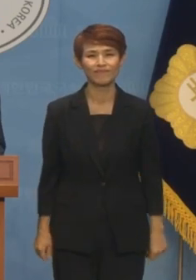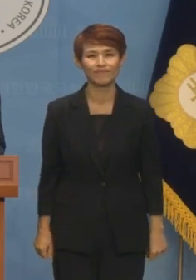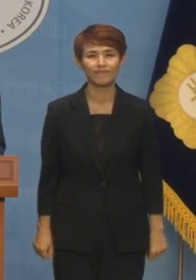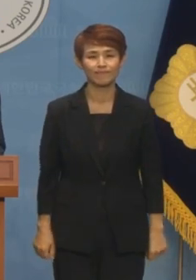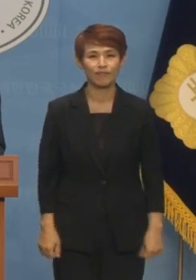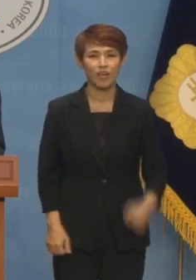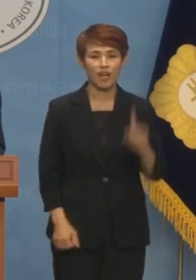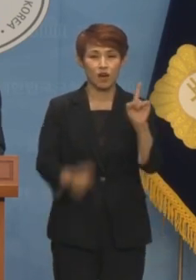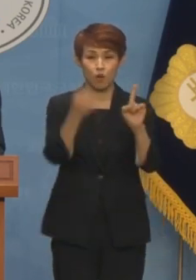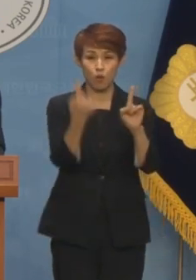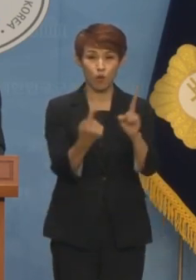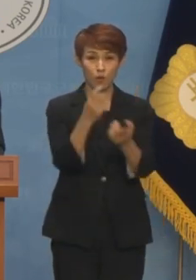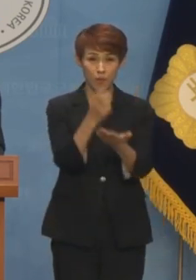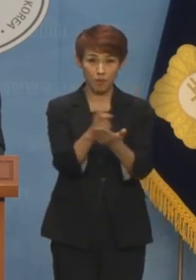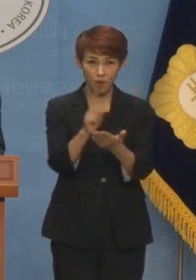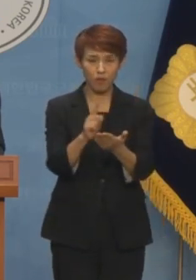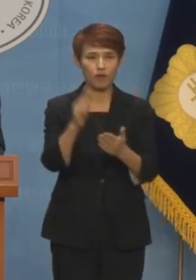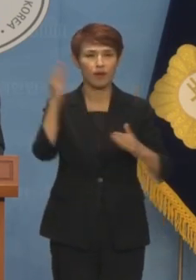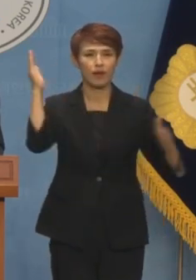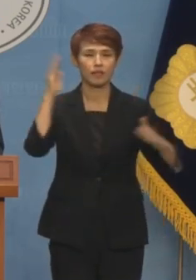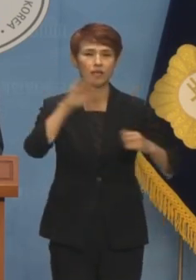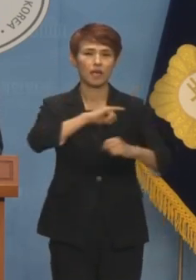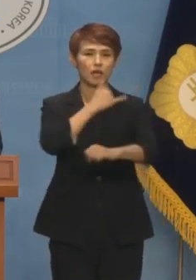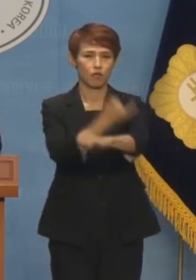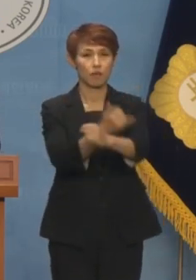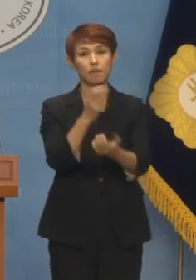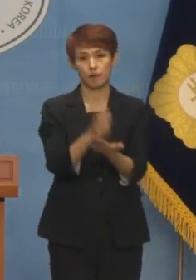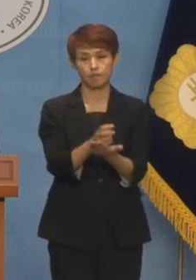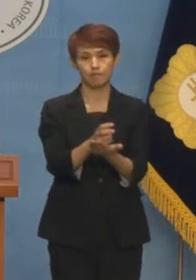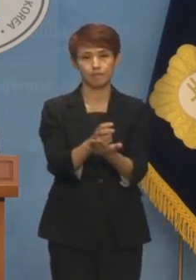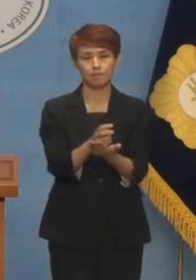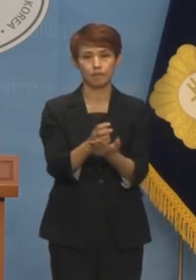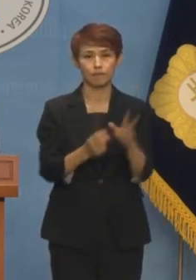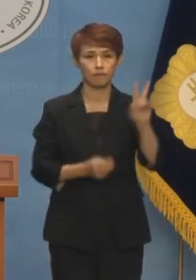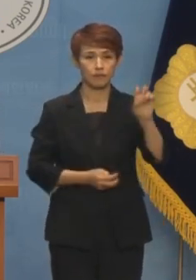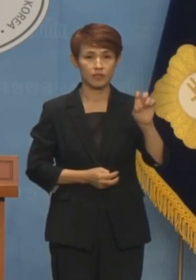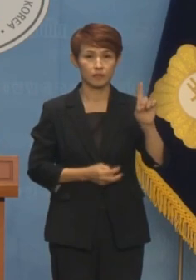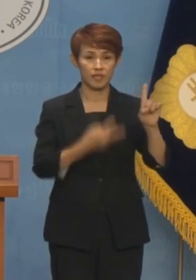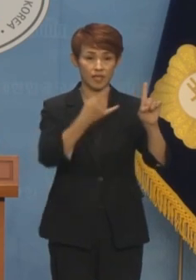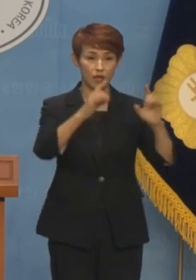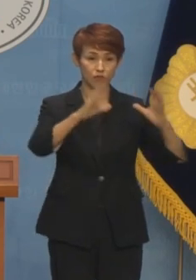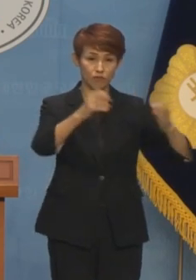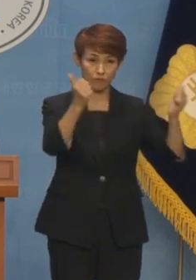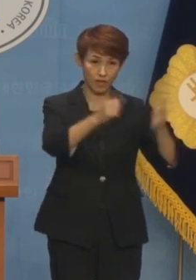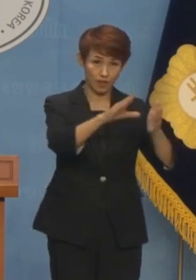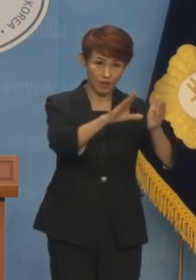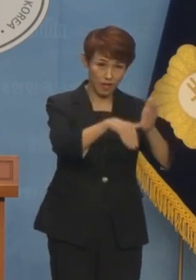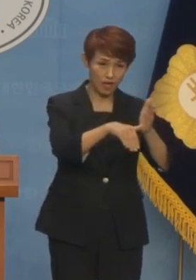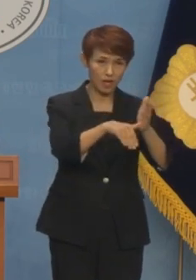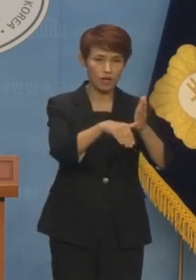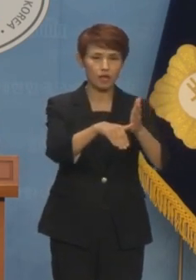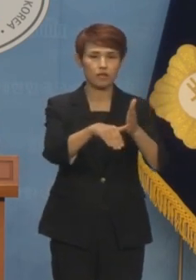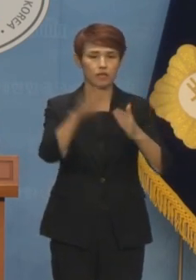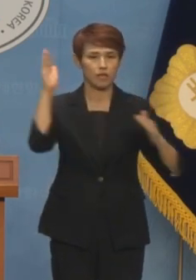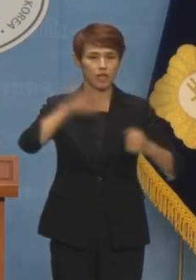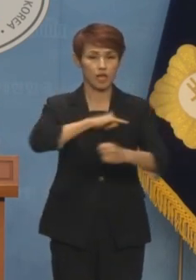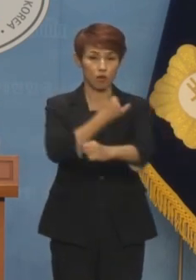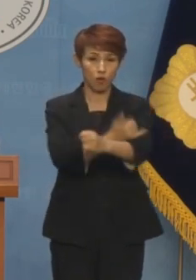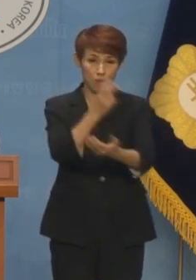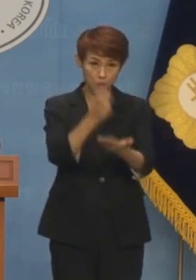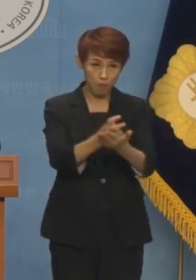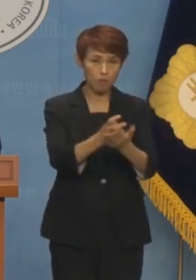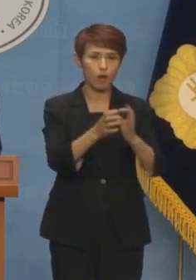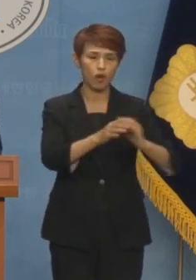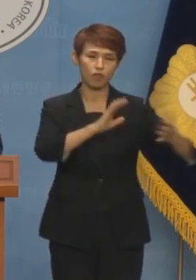제 1호 법안은 학생인권법입니다. 21대 국회에서도 학생인권법에 대한 논의가